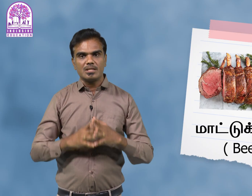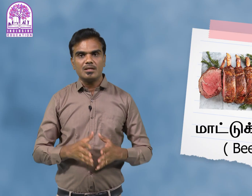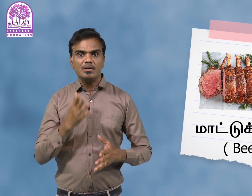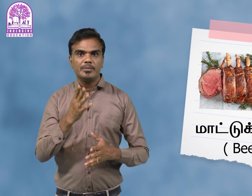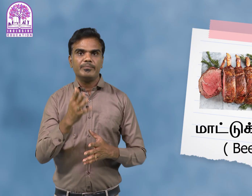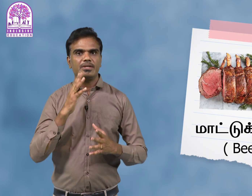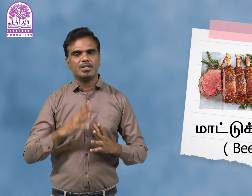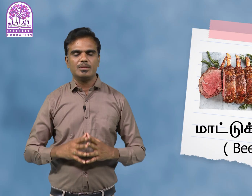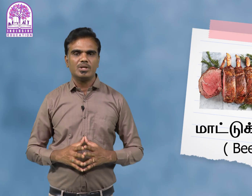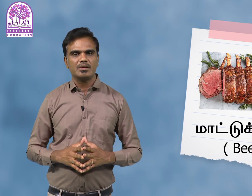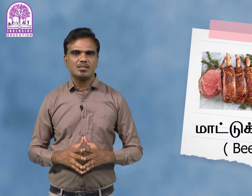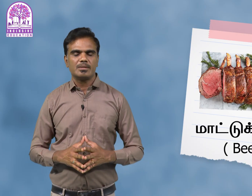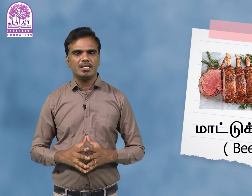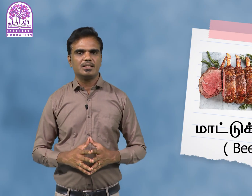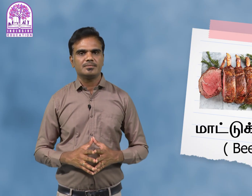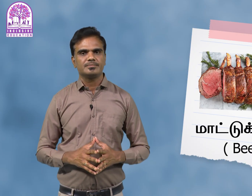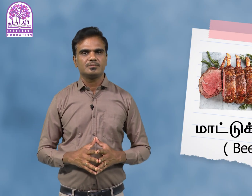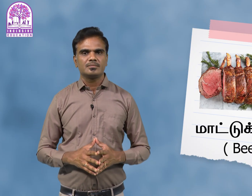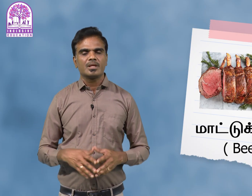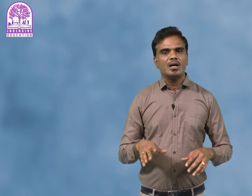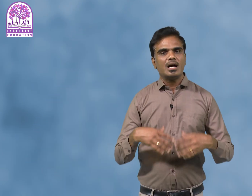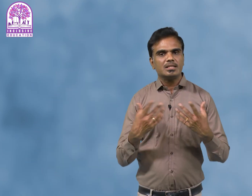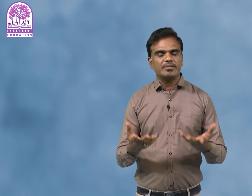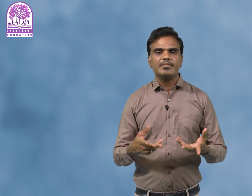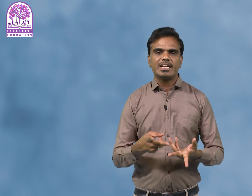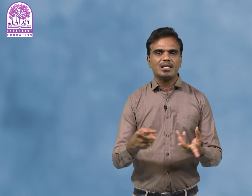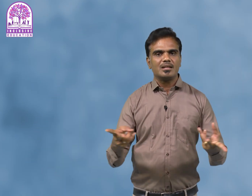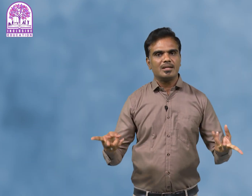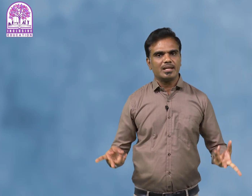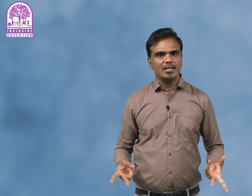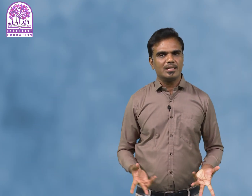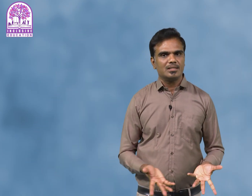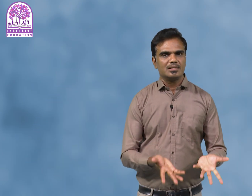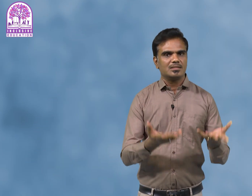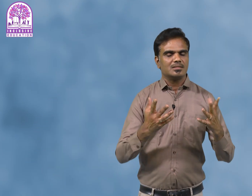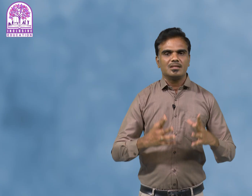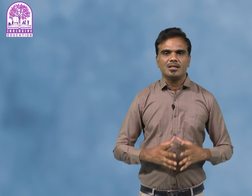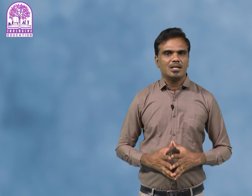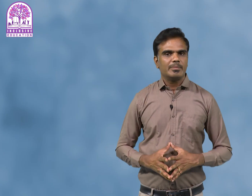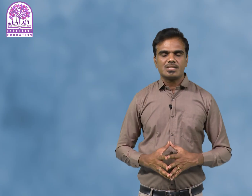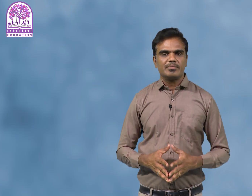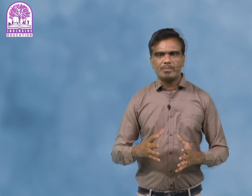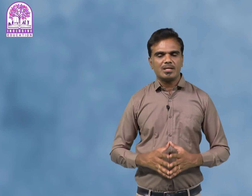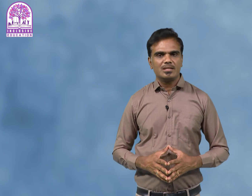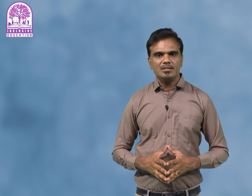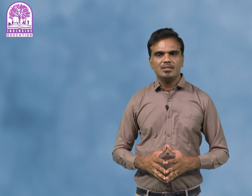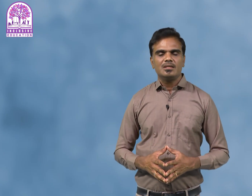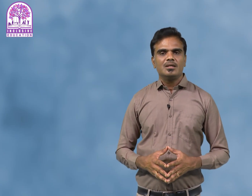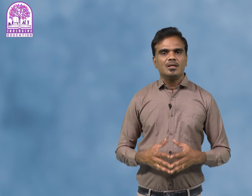காமிச்சிங்கன்னா பீஃப் அது போல் சாப்பிட்டேன். அதை தவிர வேறு என்னென்னலாம் நிறைய அனிமல்ஸ்லாம் சாப்பிட்றாங்க.